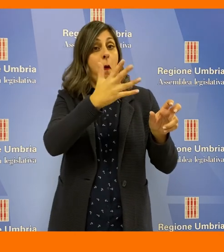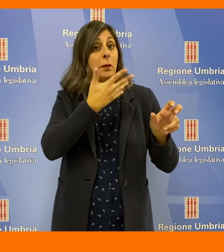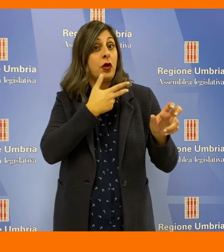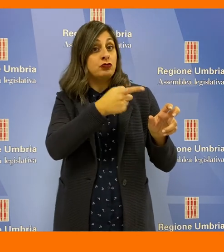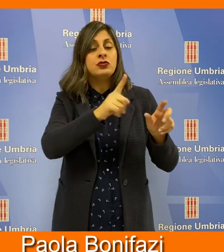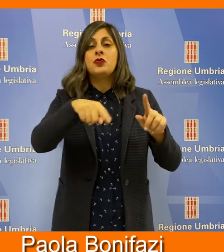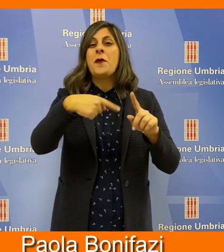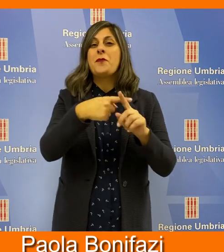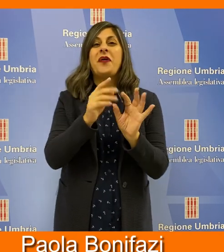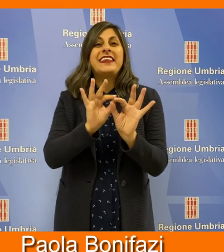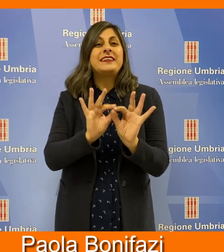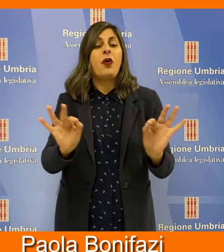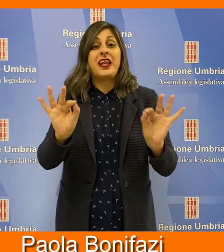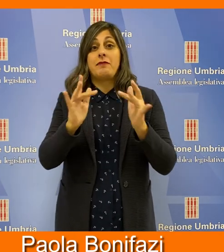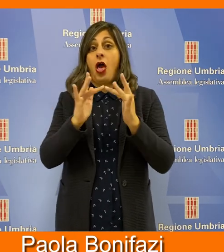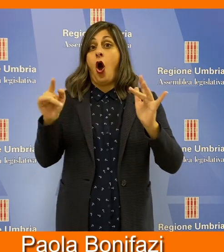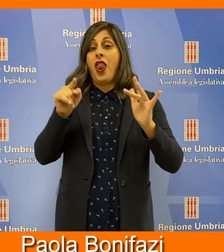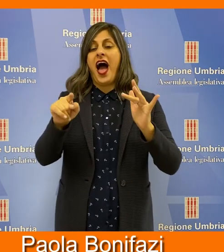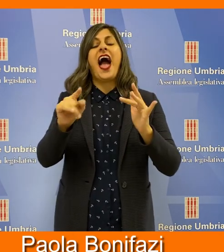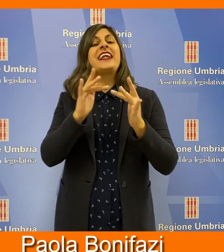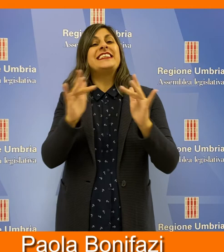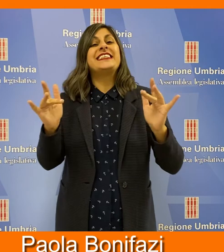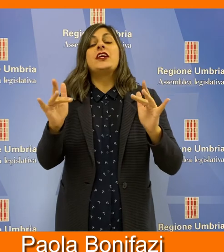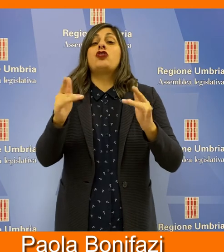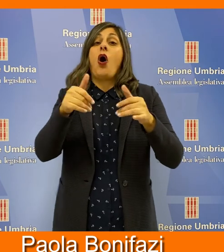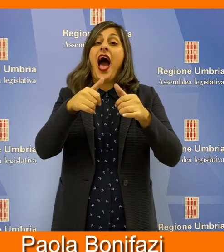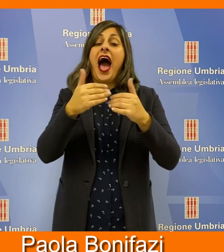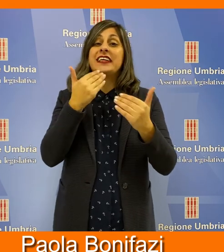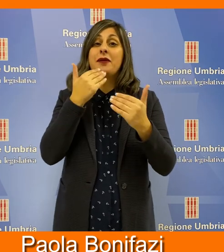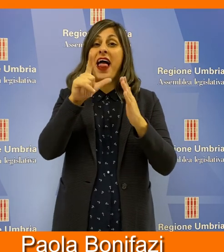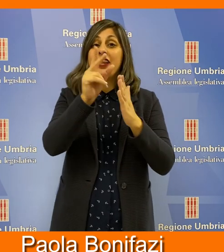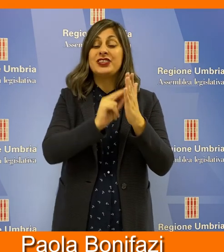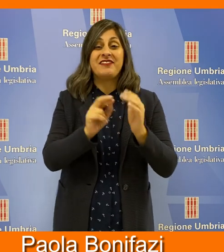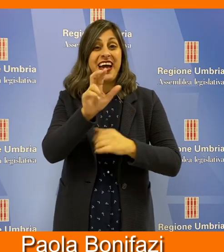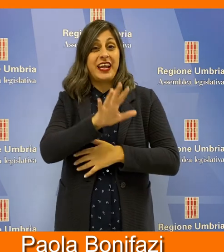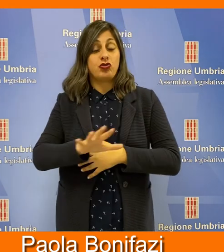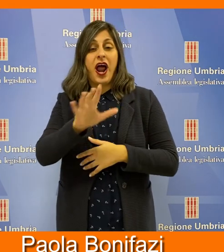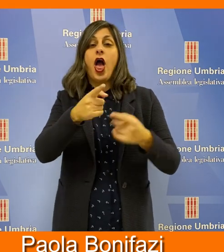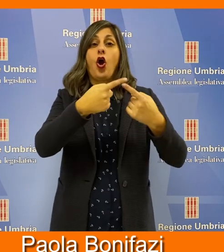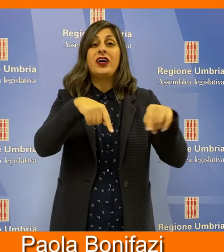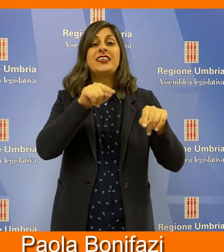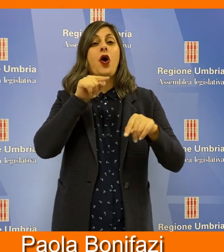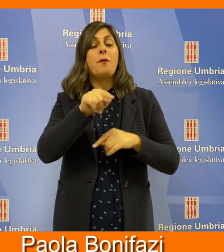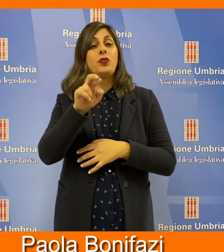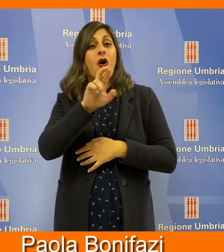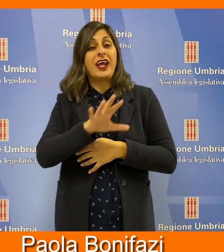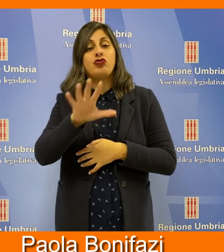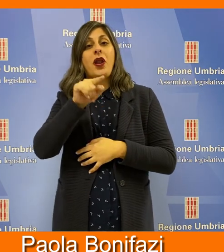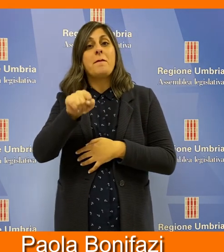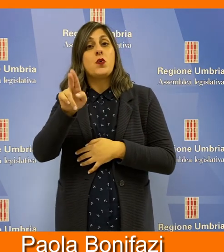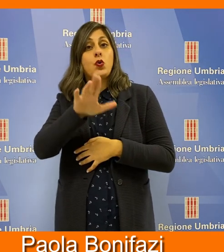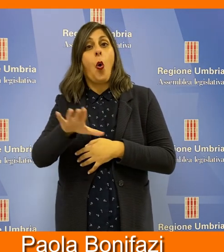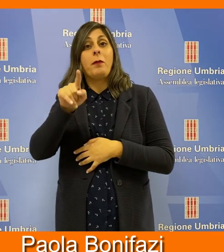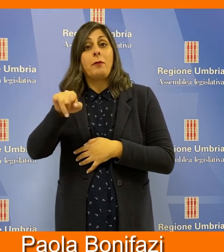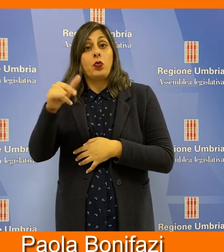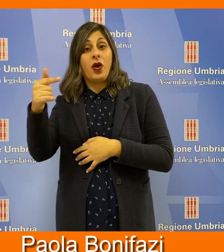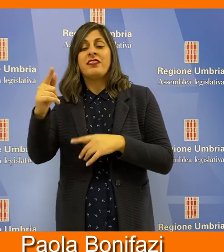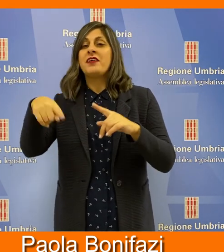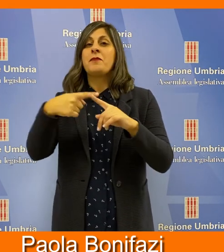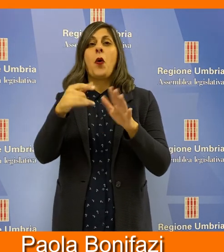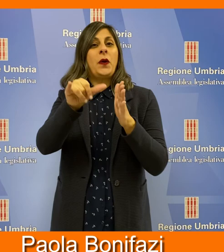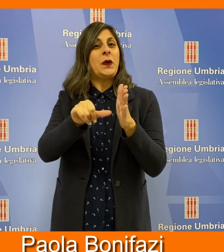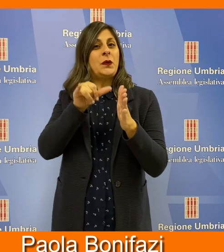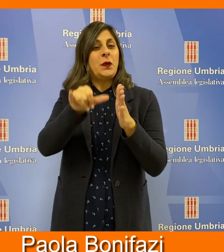televisive dell'Umbria ed è anche disponibile in rete sul sito dell'Assemblea Legislativa Regionale consiglio.regione.umbria